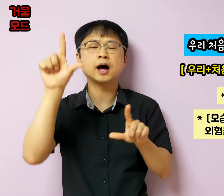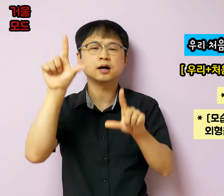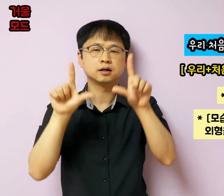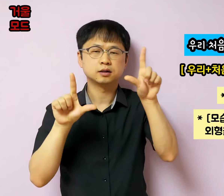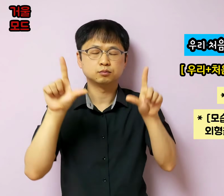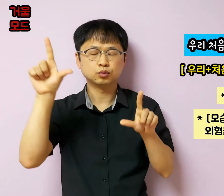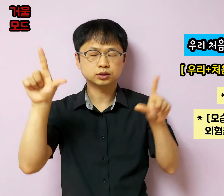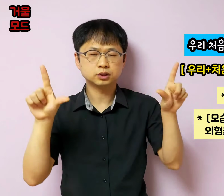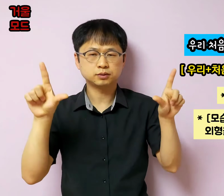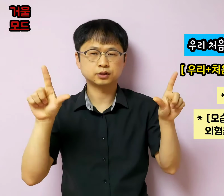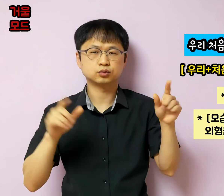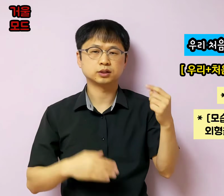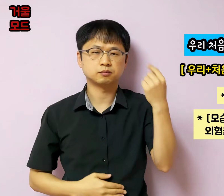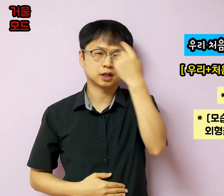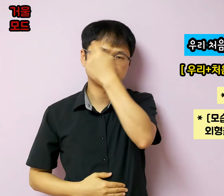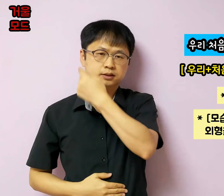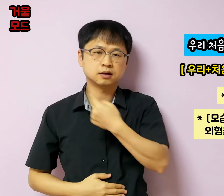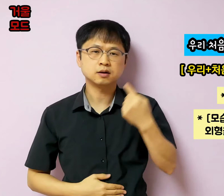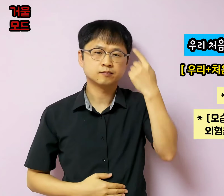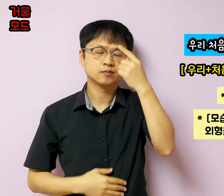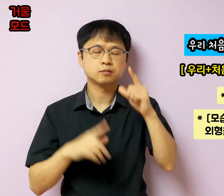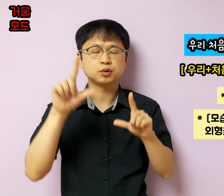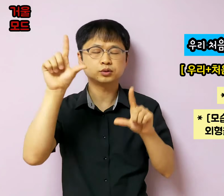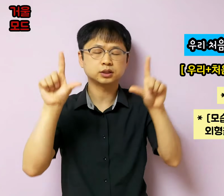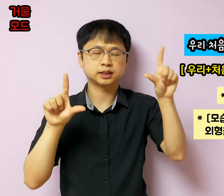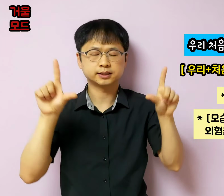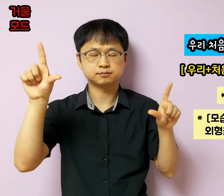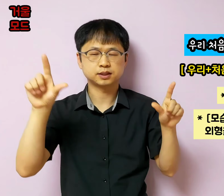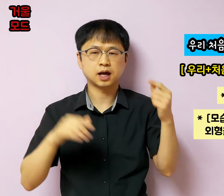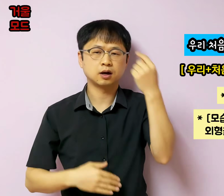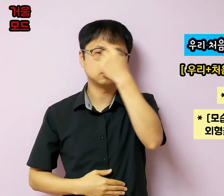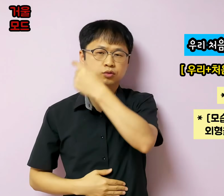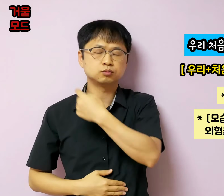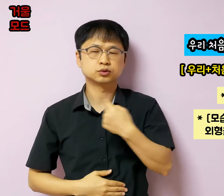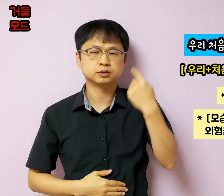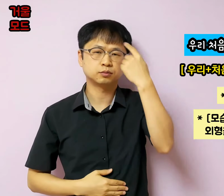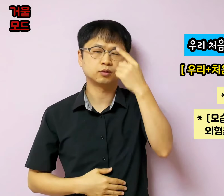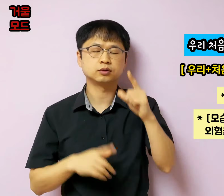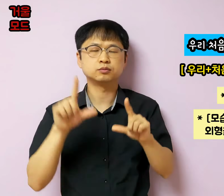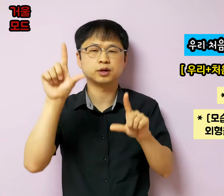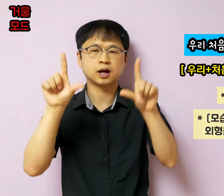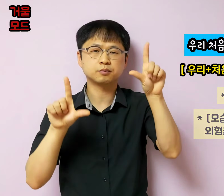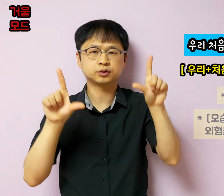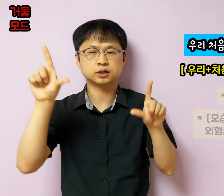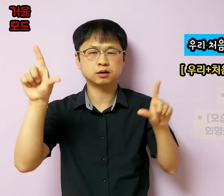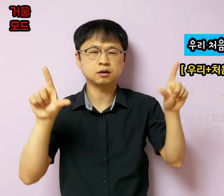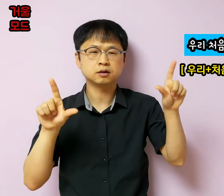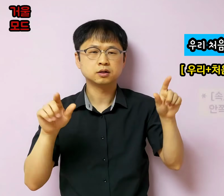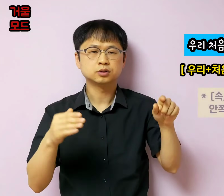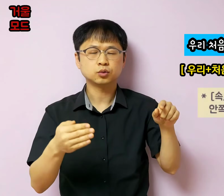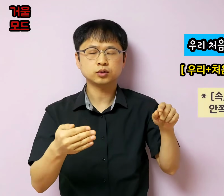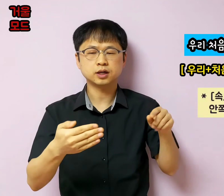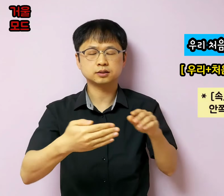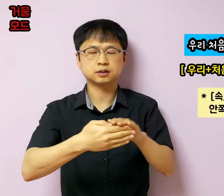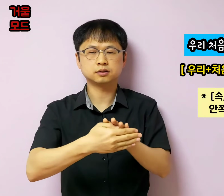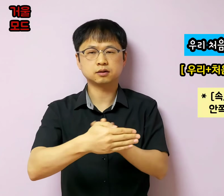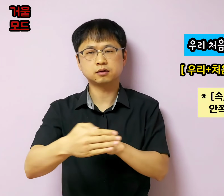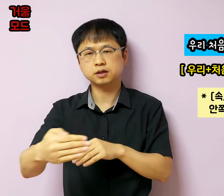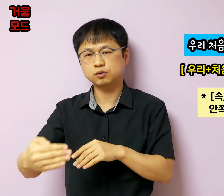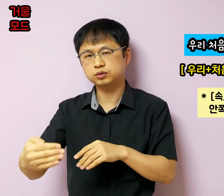모양, 모습이라는 수어가 됩니다. 그래서 표정이 되겠습니다. 얼굴 모습, 얼굴 모양, 표정. 속이란 것은 어떤 경계,